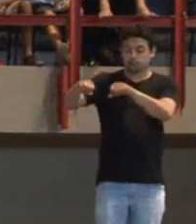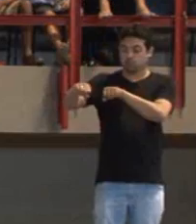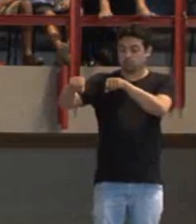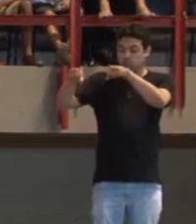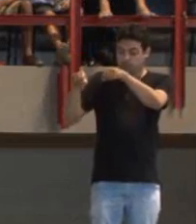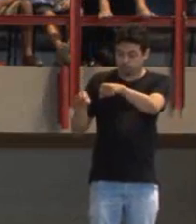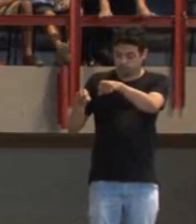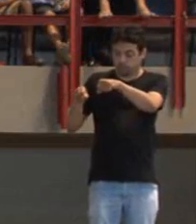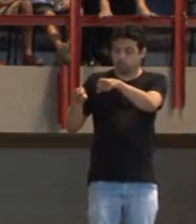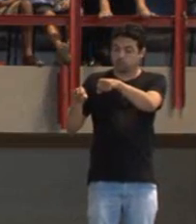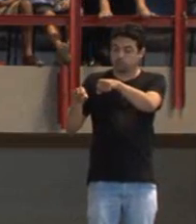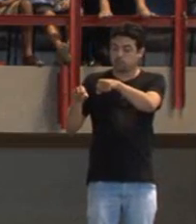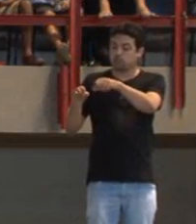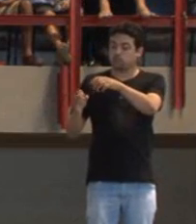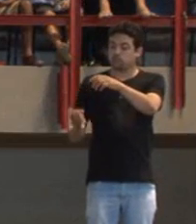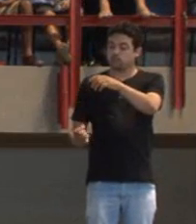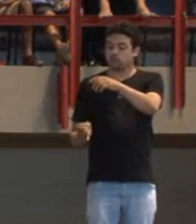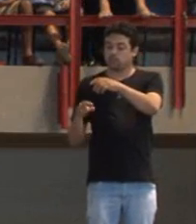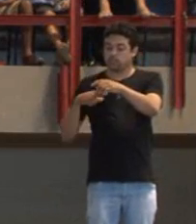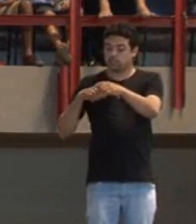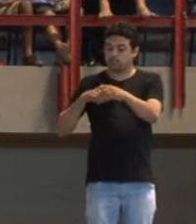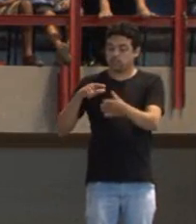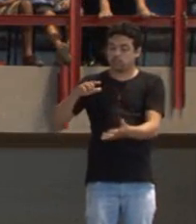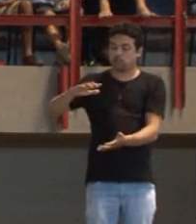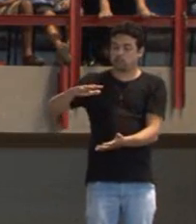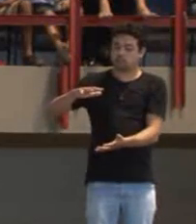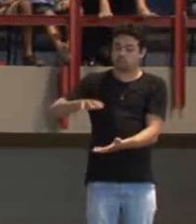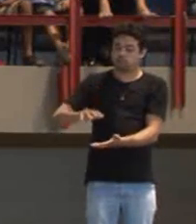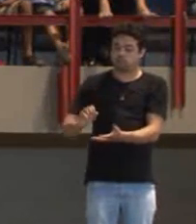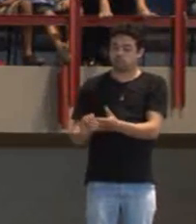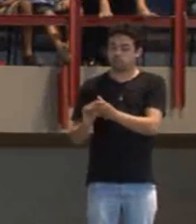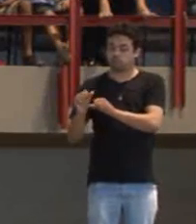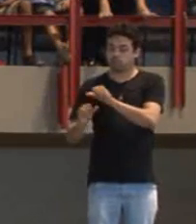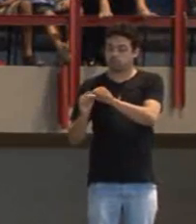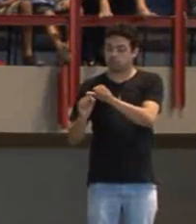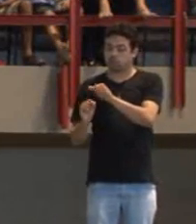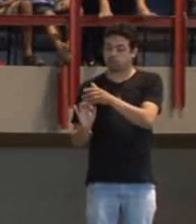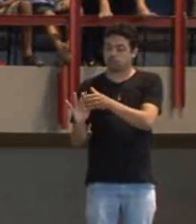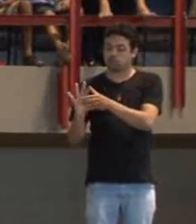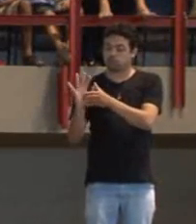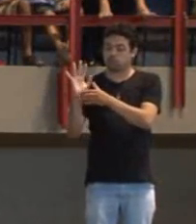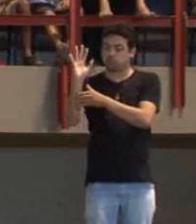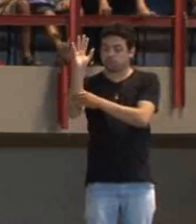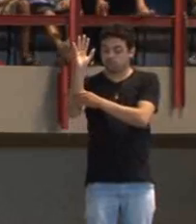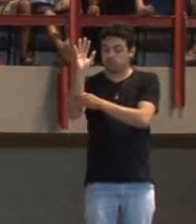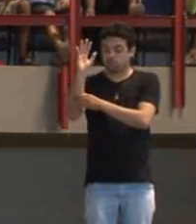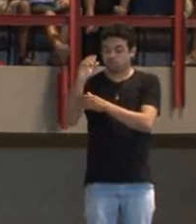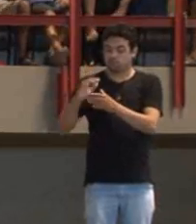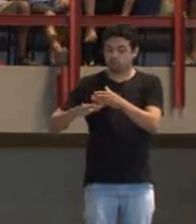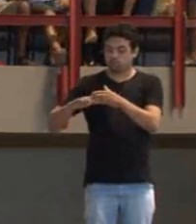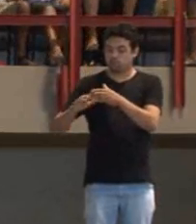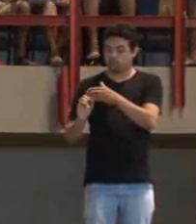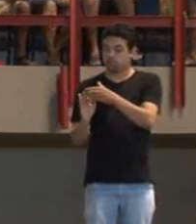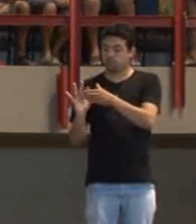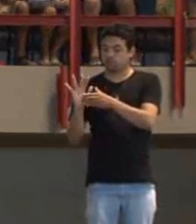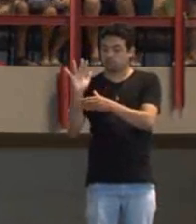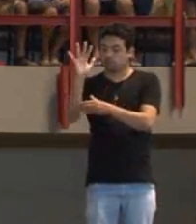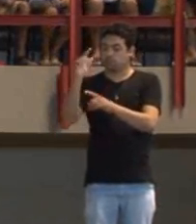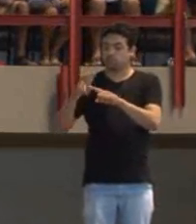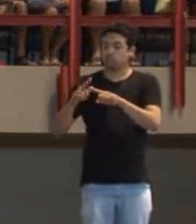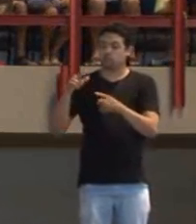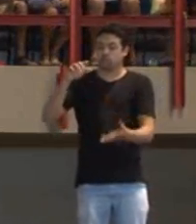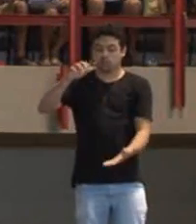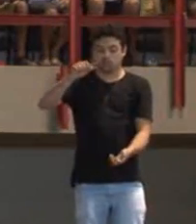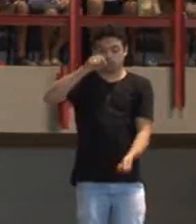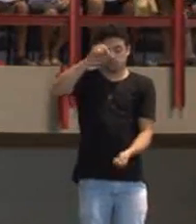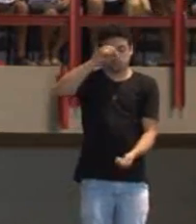do botijão, há uma diminuição da pressão, aí ele passa do estado líquido para o estado gasoso. Por que ele é vendido